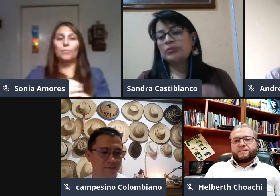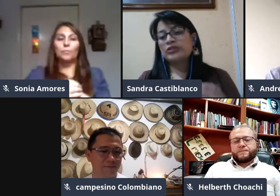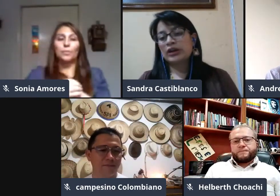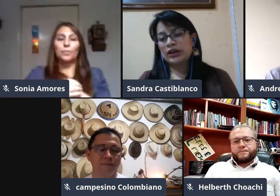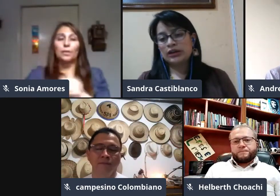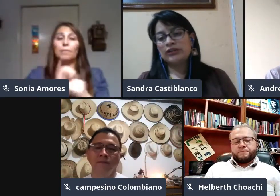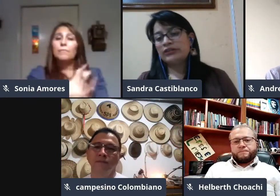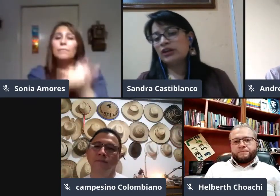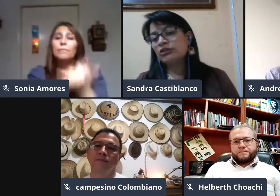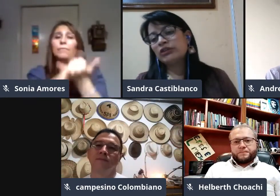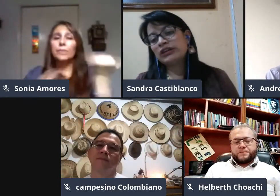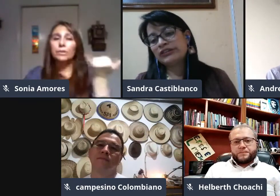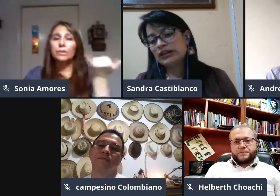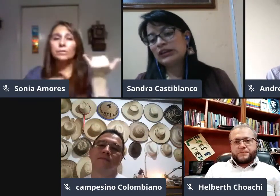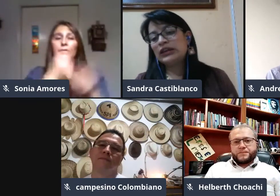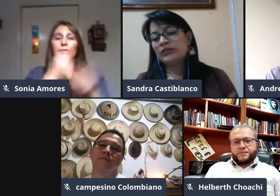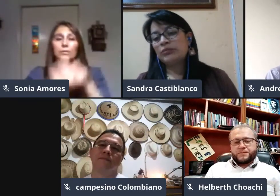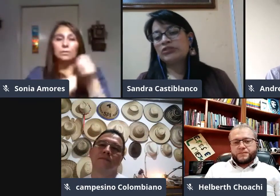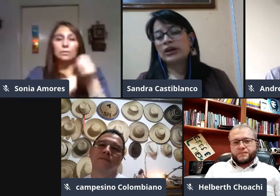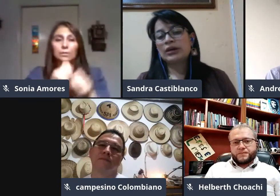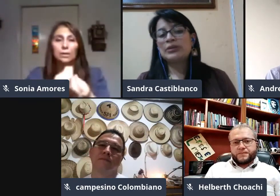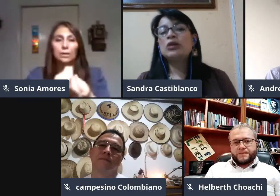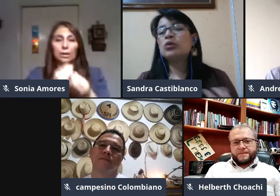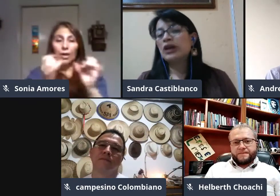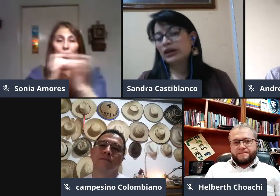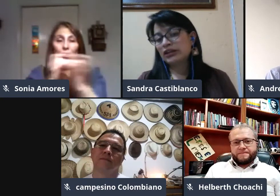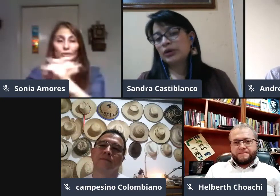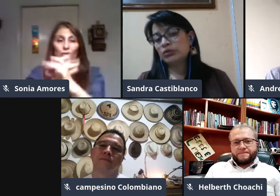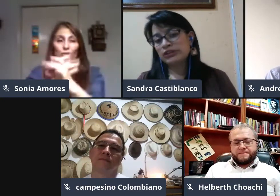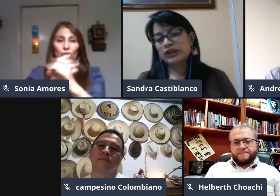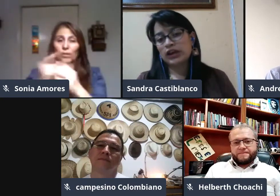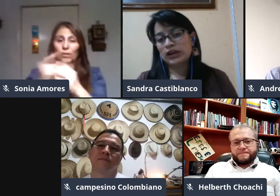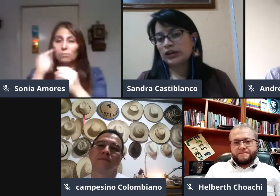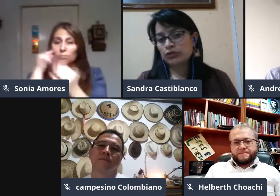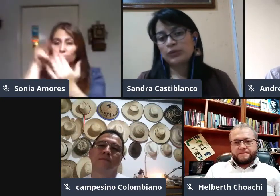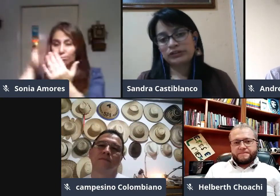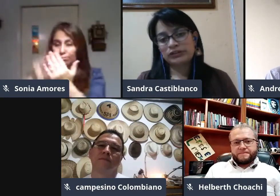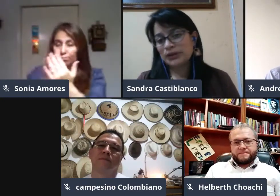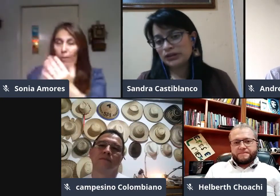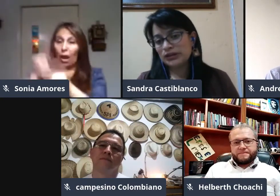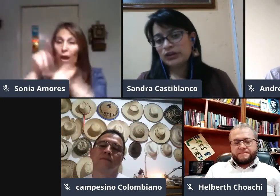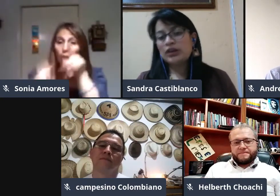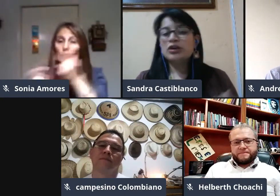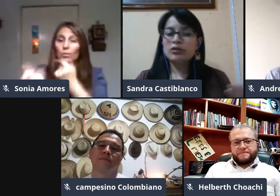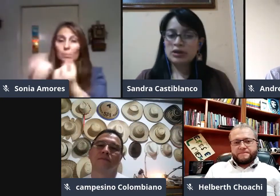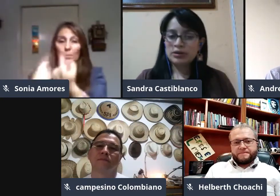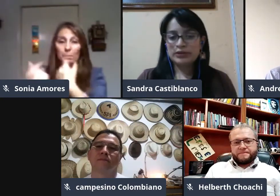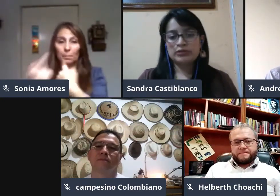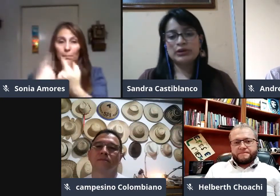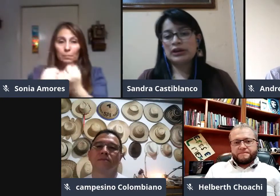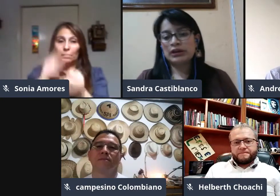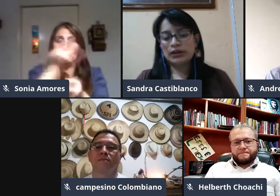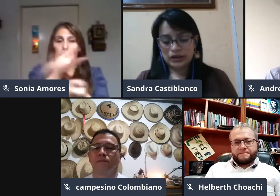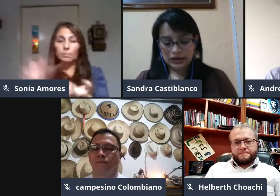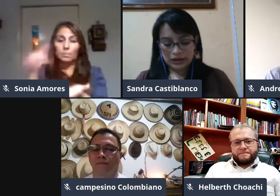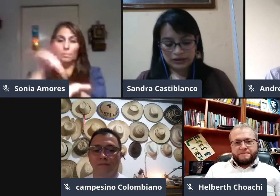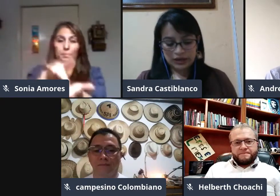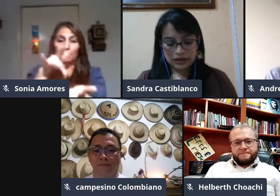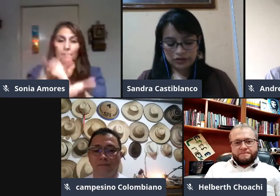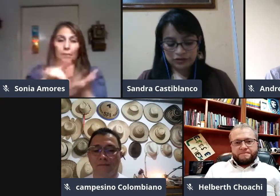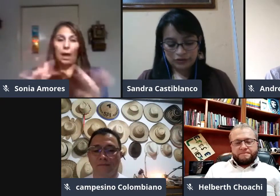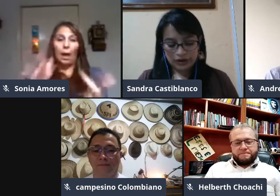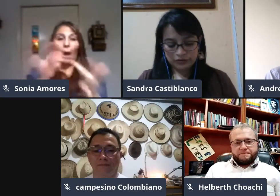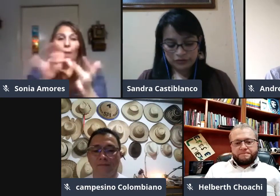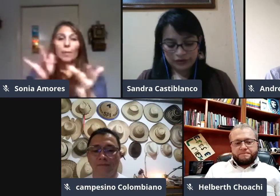finalizar, vamos a ir revisando el chat y vamos a vincular las preguntas que generen los participantes con la persona que